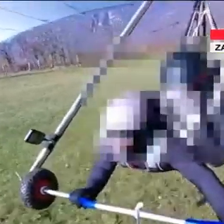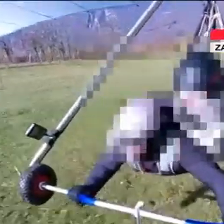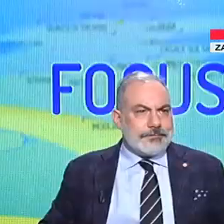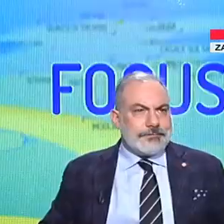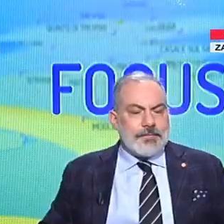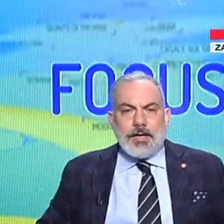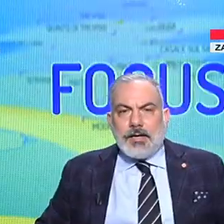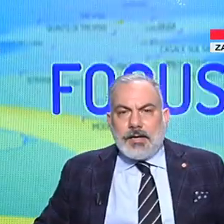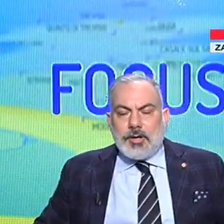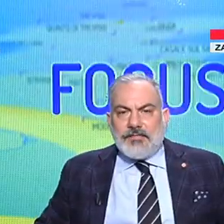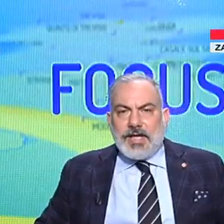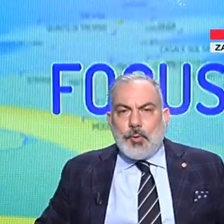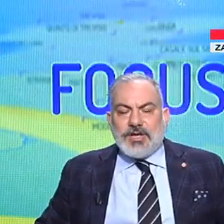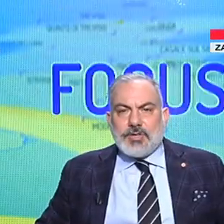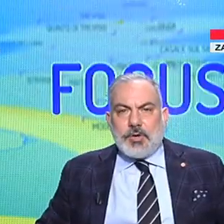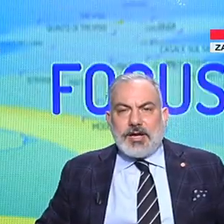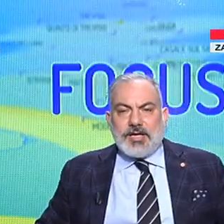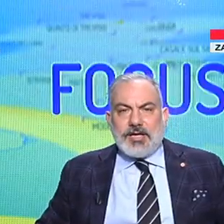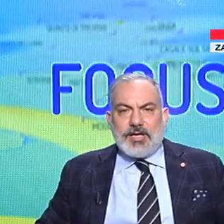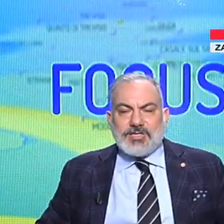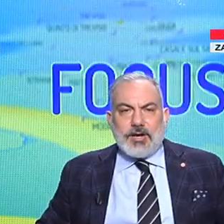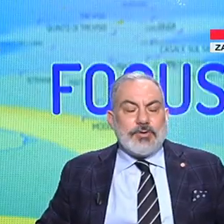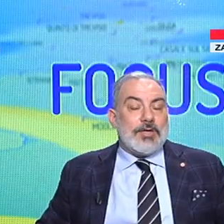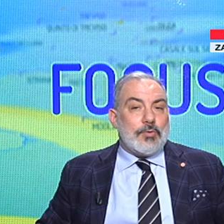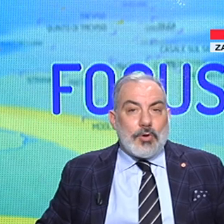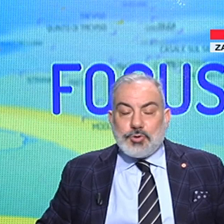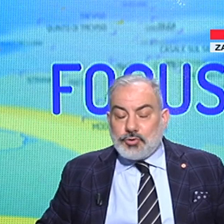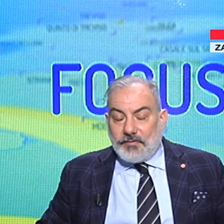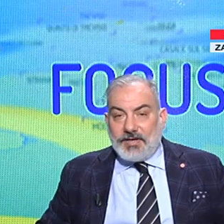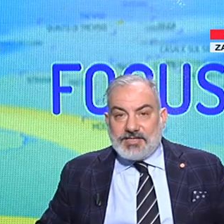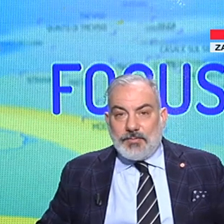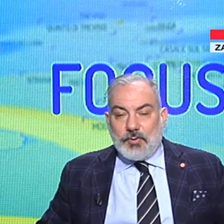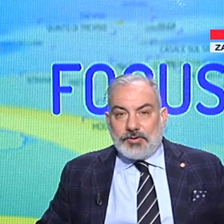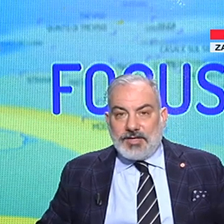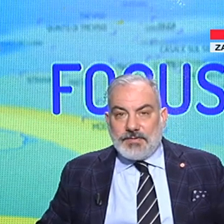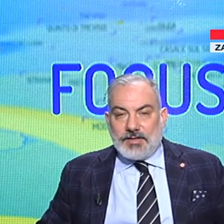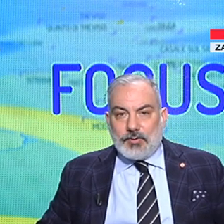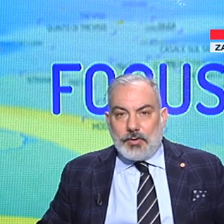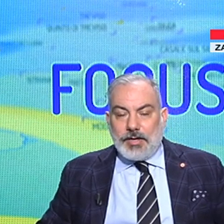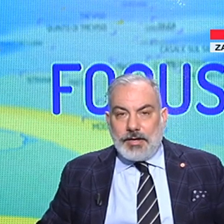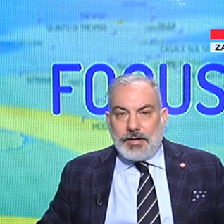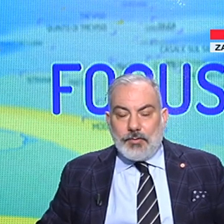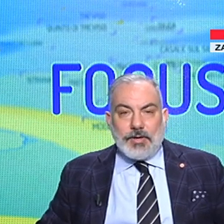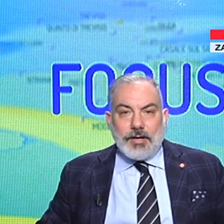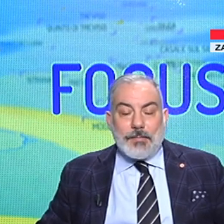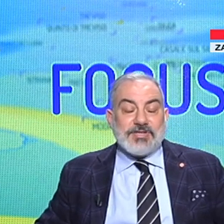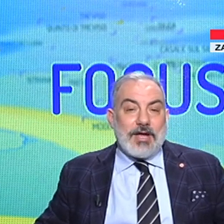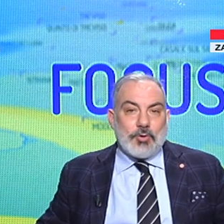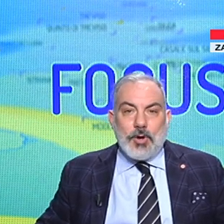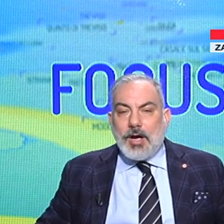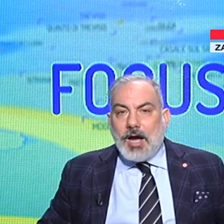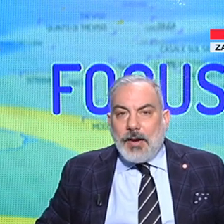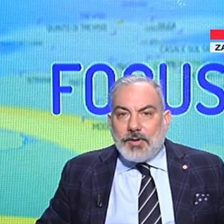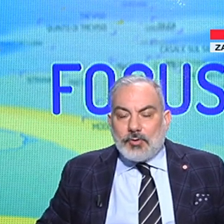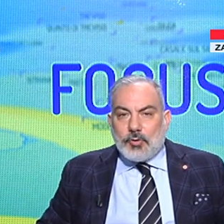social. E ora vediamo una storia che ci ha raccontato un nostro giovanissimo telespettatore, un